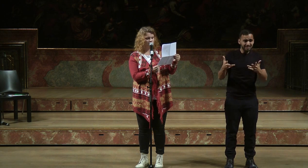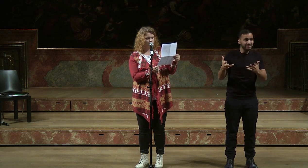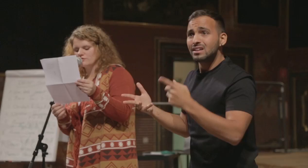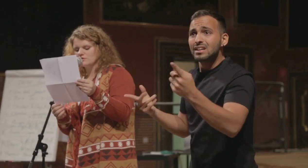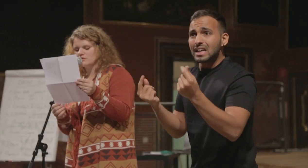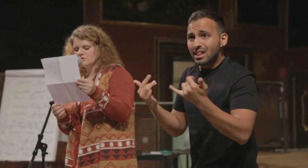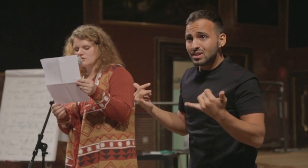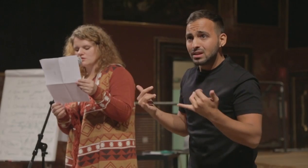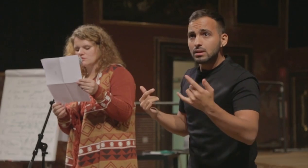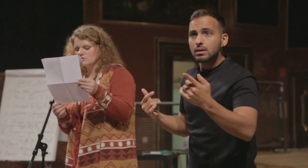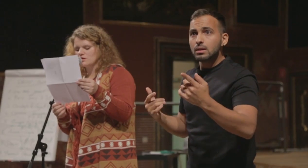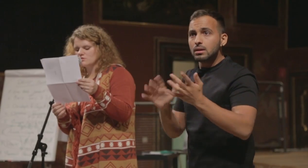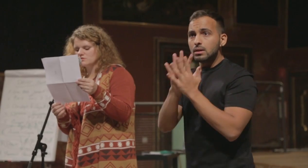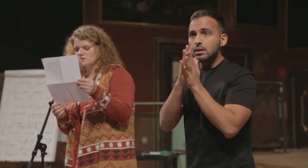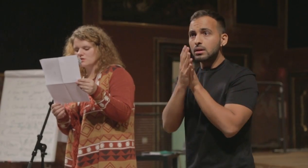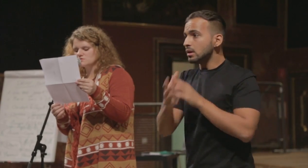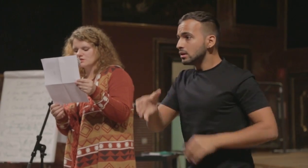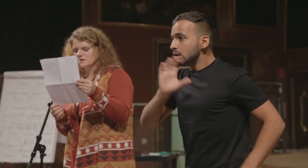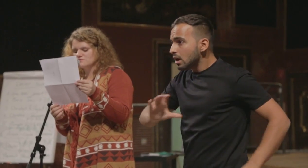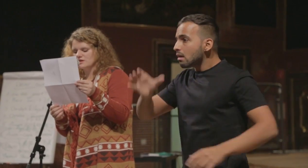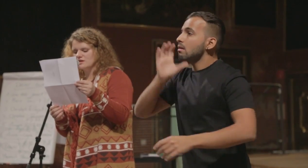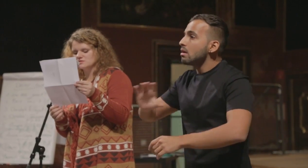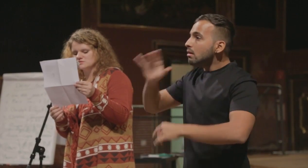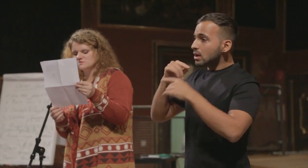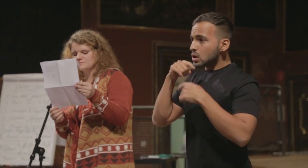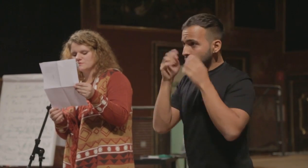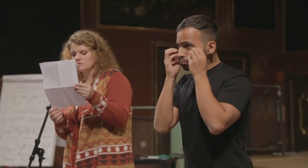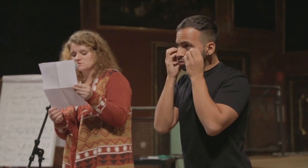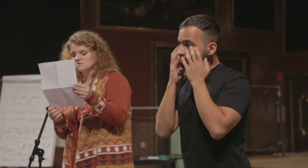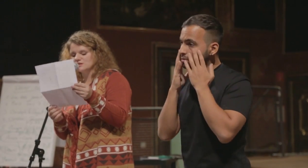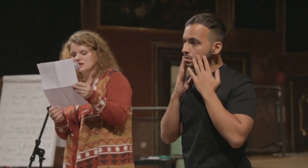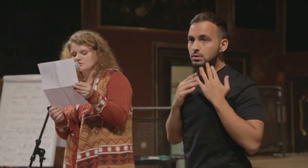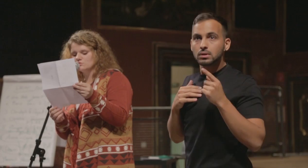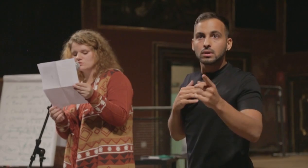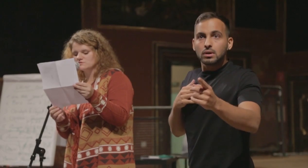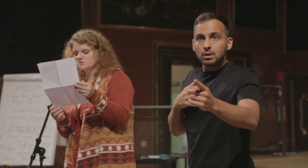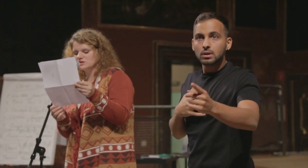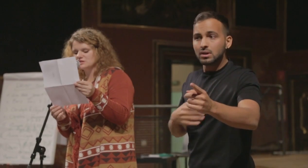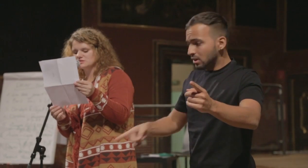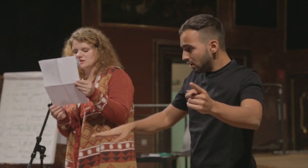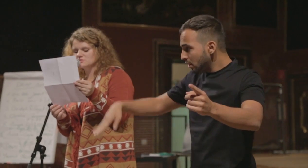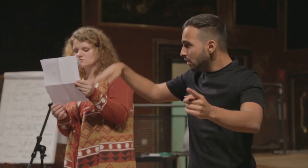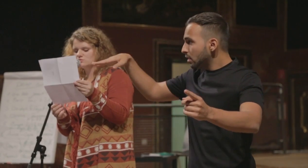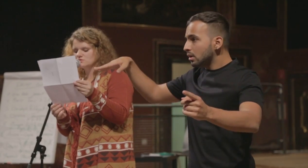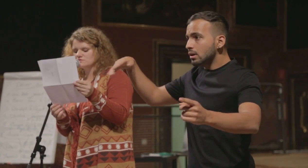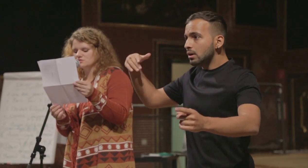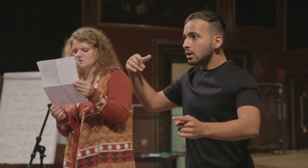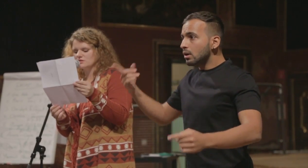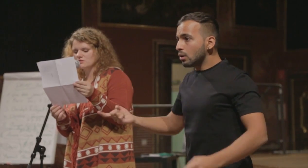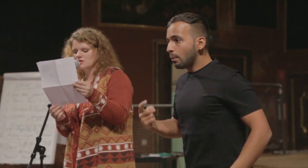immer öfter. Seine roten Augen sind genauso gereizt, wie er es ist. Die Große ist bald alt genug, um zu verstehen, dass nicht alles so gut ist, wie es scheint.